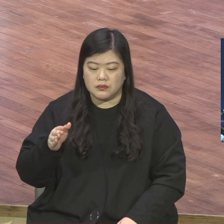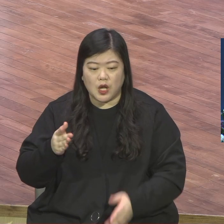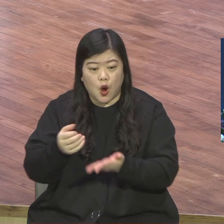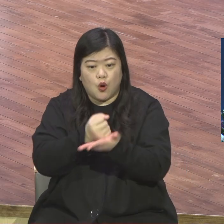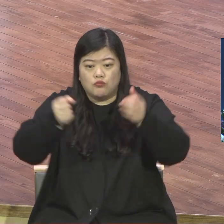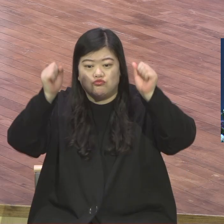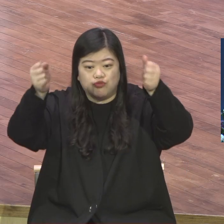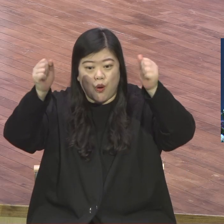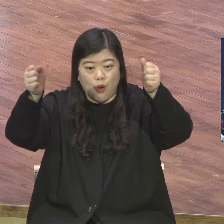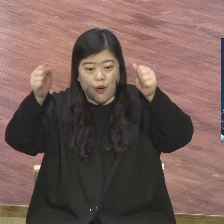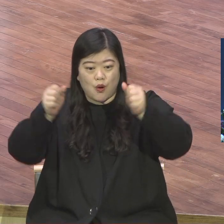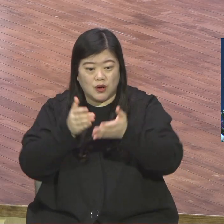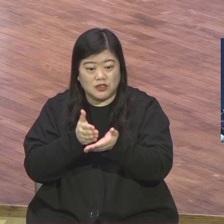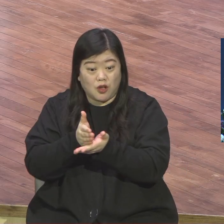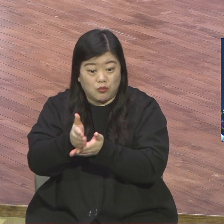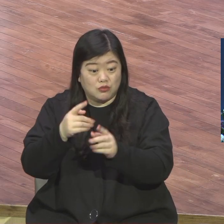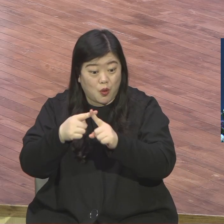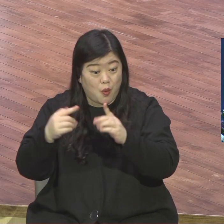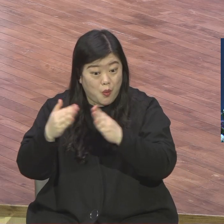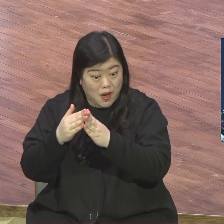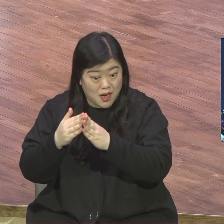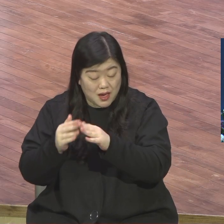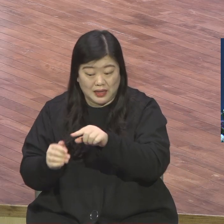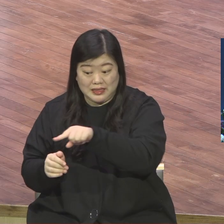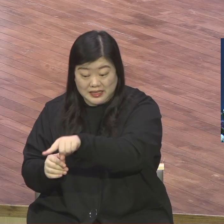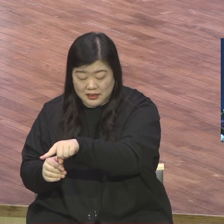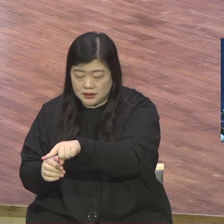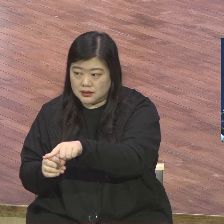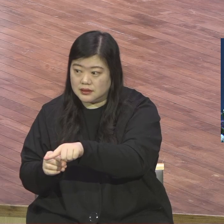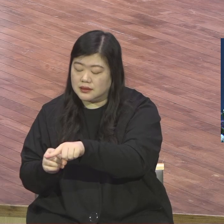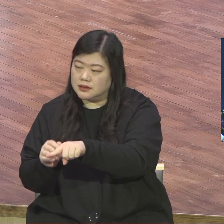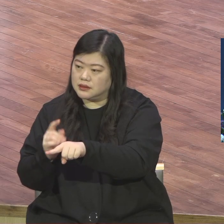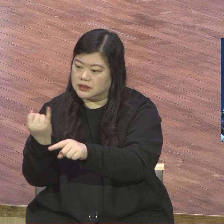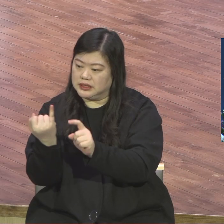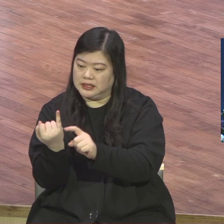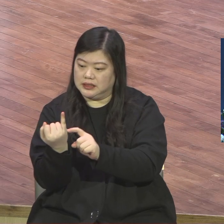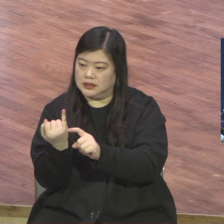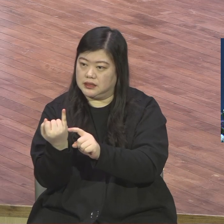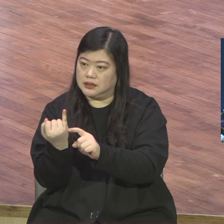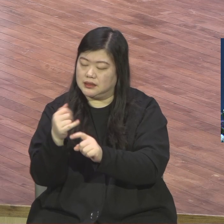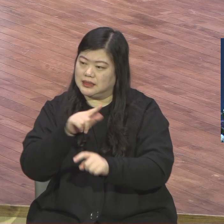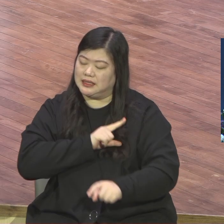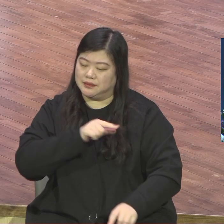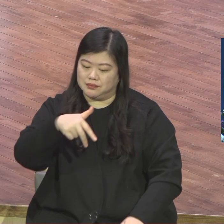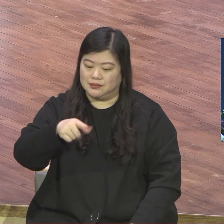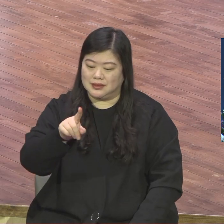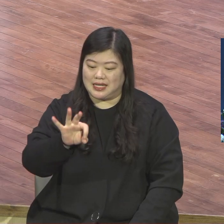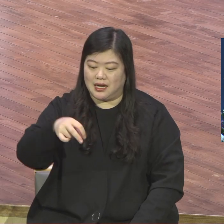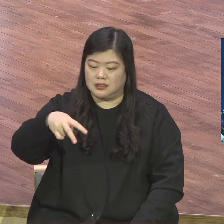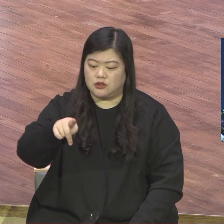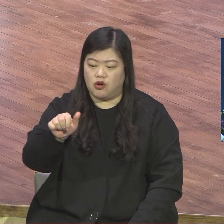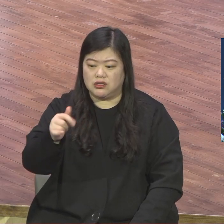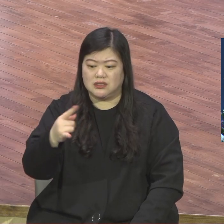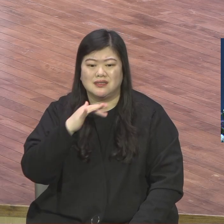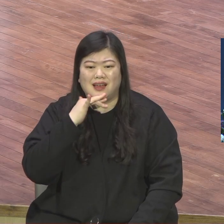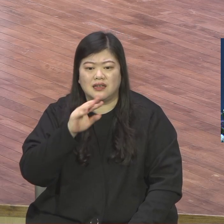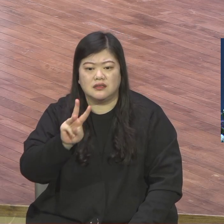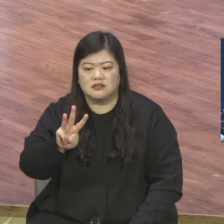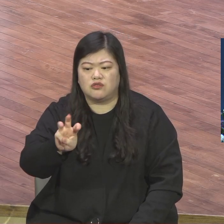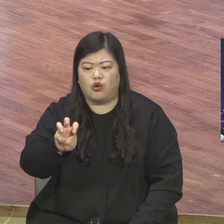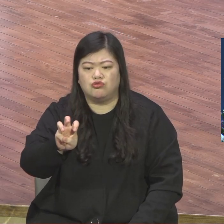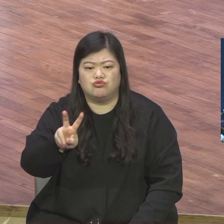2부 무속인 전문교회에서 예배 드리고 있어요. 장서희 그 자매가 하는 32살인데 하는 그 자매